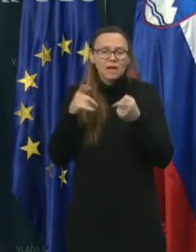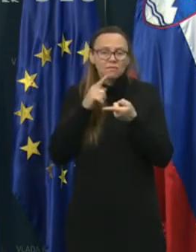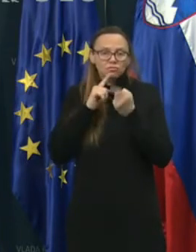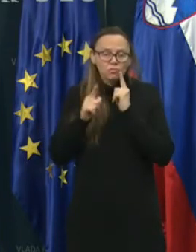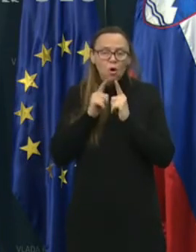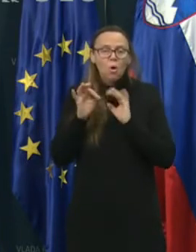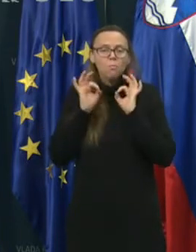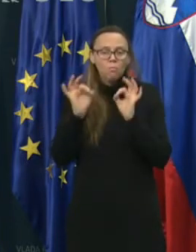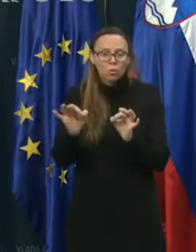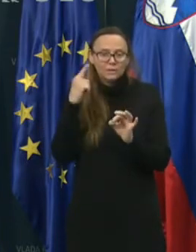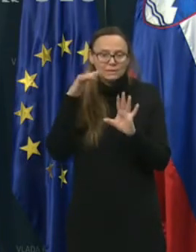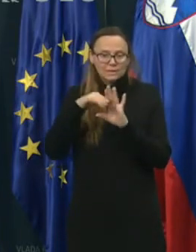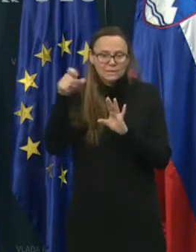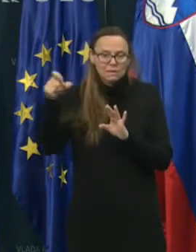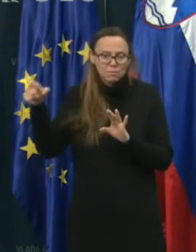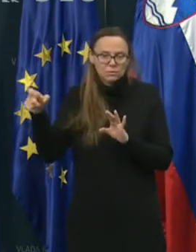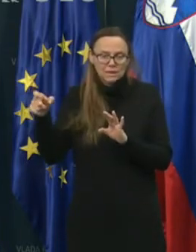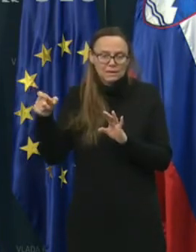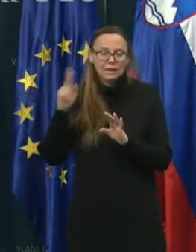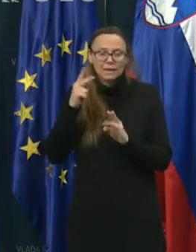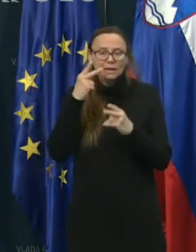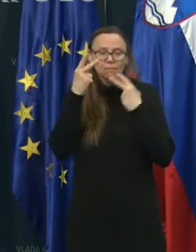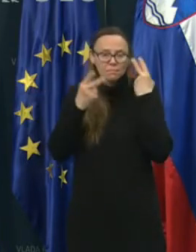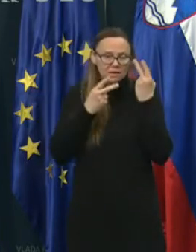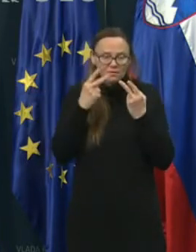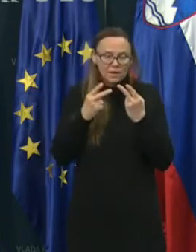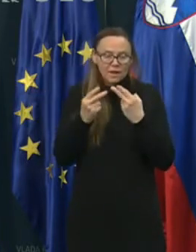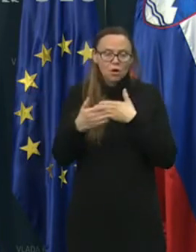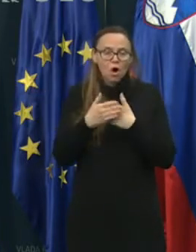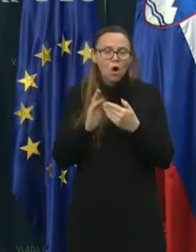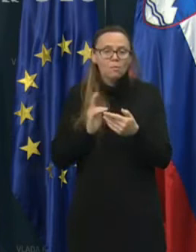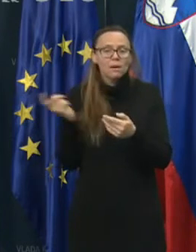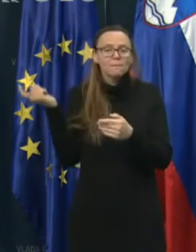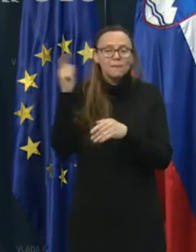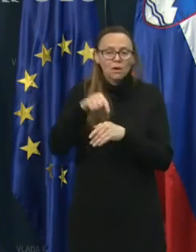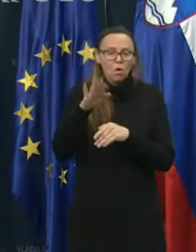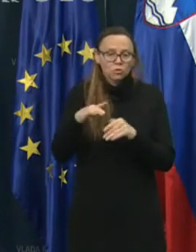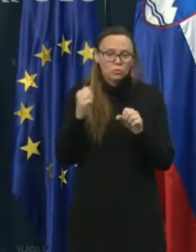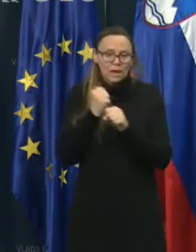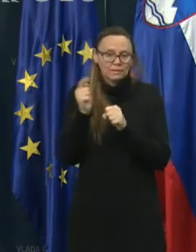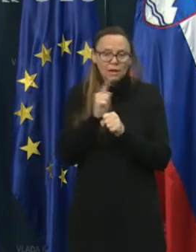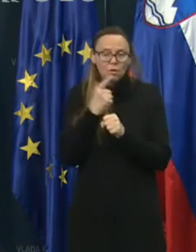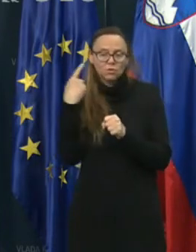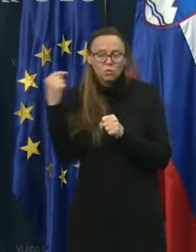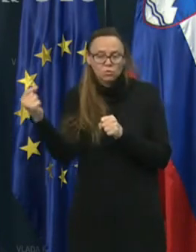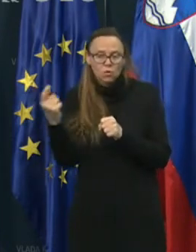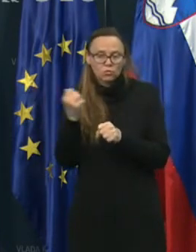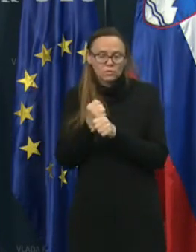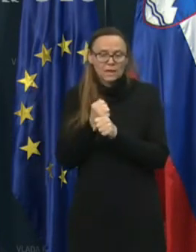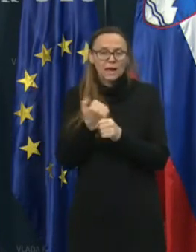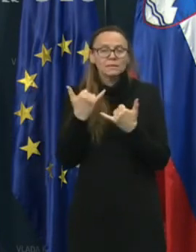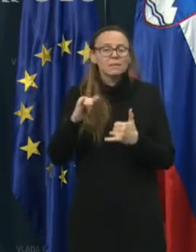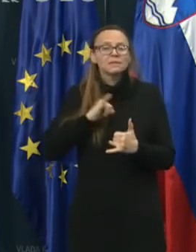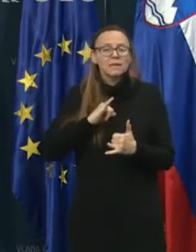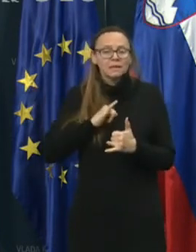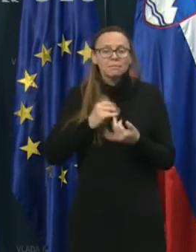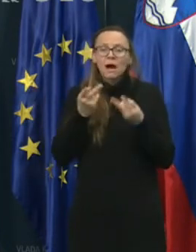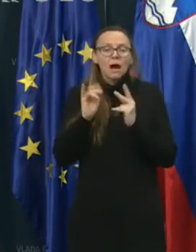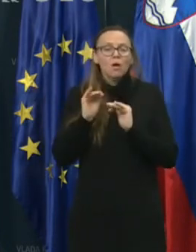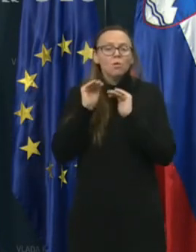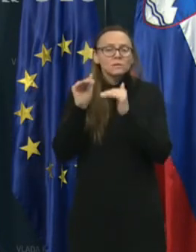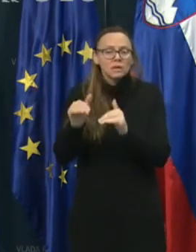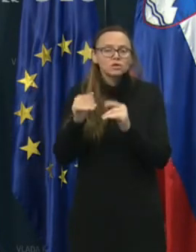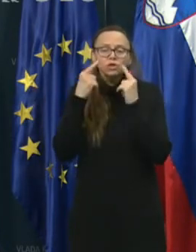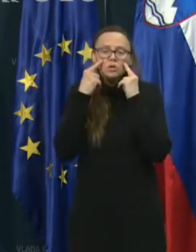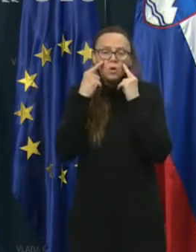sicer preverjajo ob prihodu na delo in odhodu z dela. Zanima pa nas, kako je z zaščito glede dostave